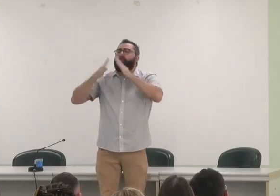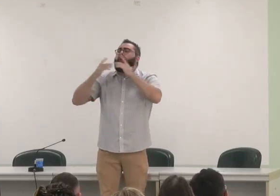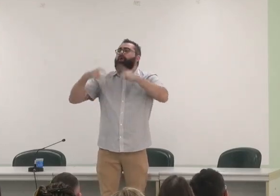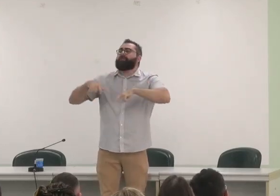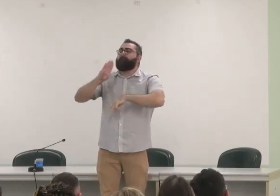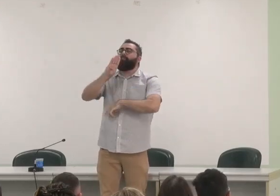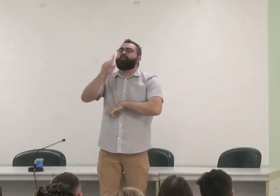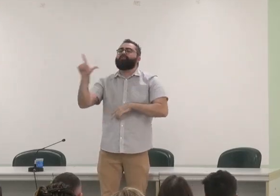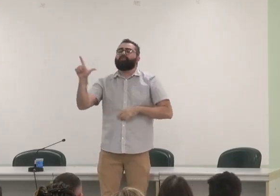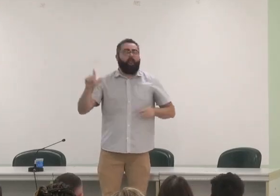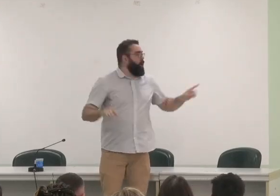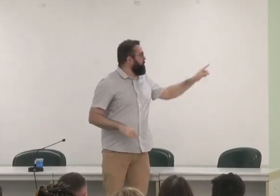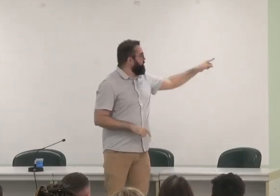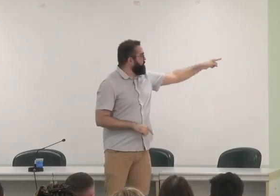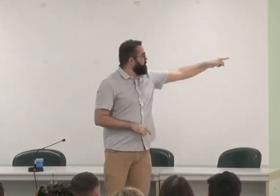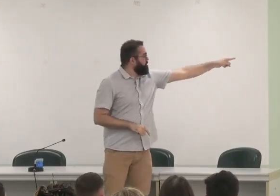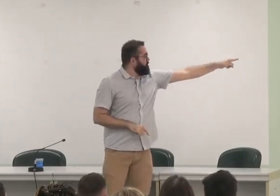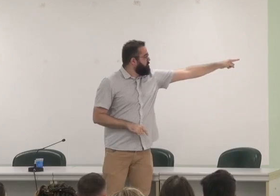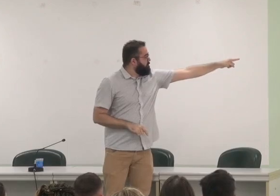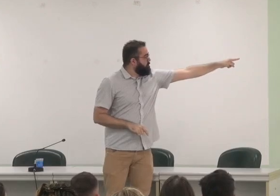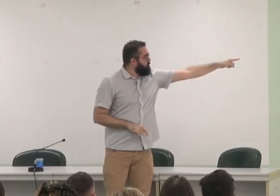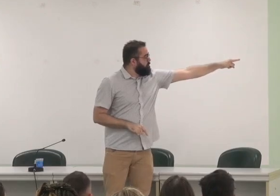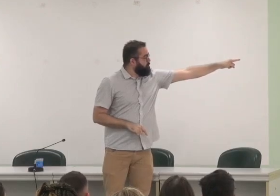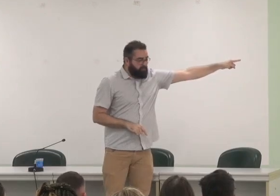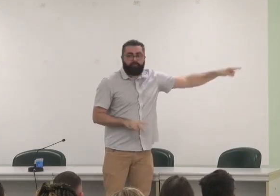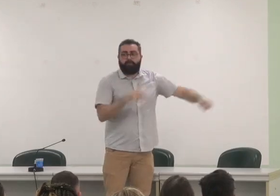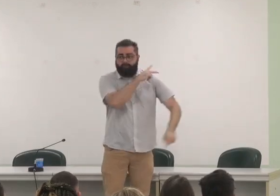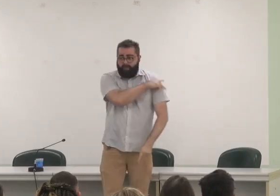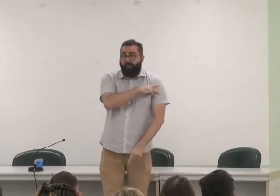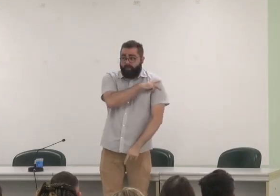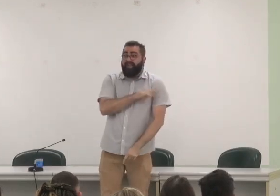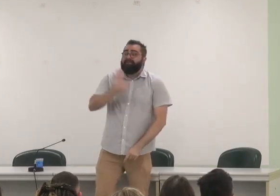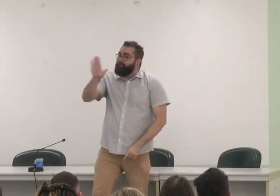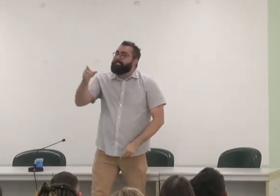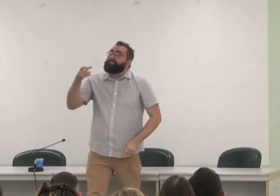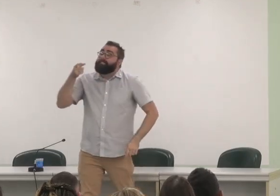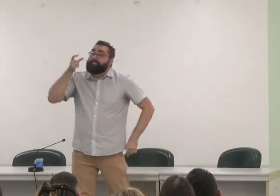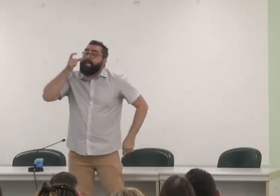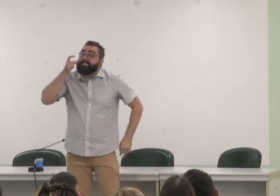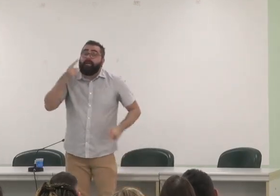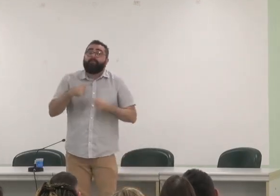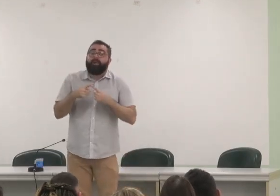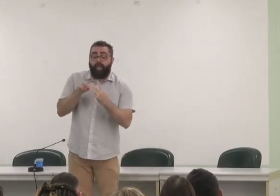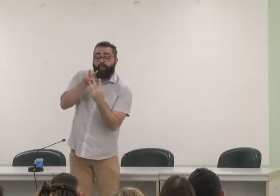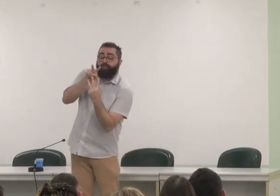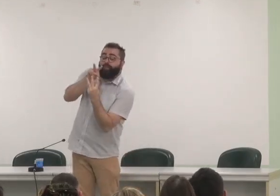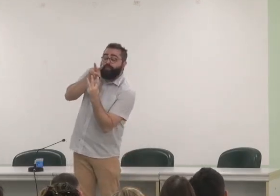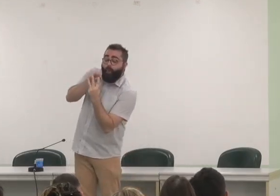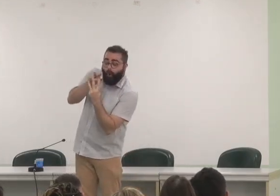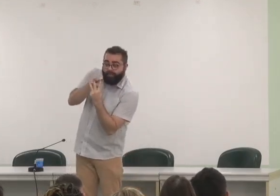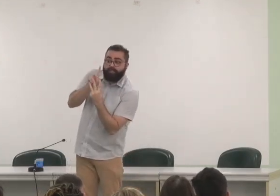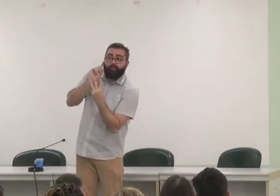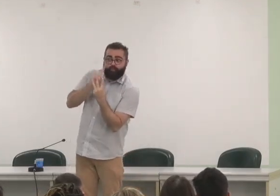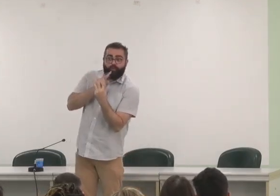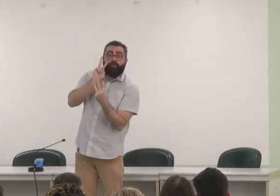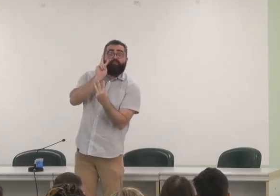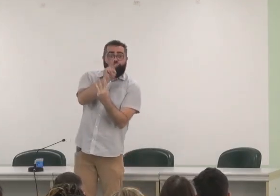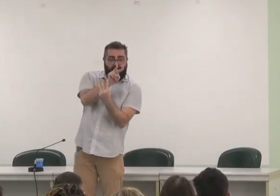em uma outra localidade que é em Buriti dos Lopes. Só que o que é interessante é que essas 2